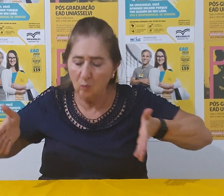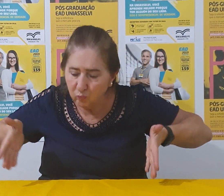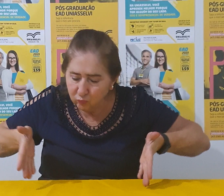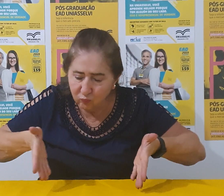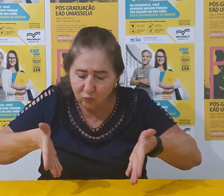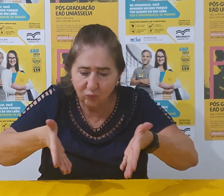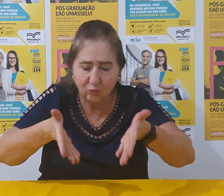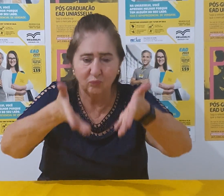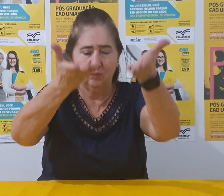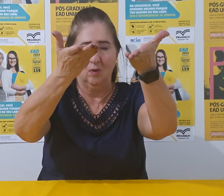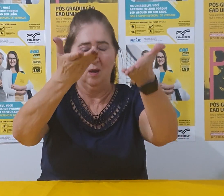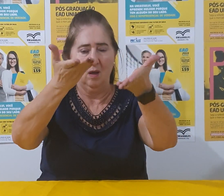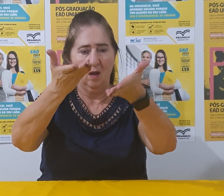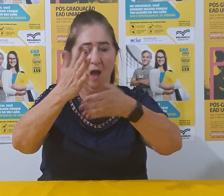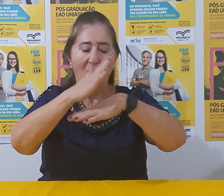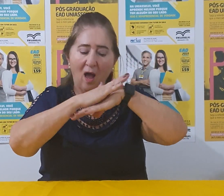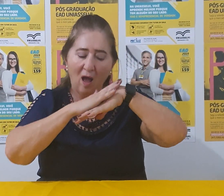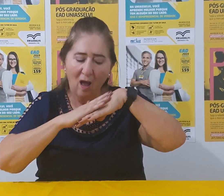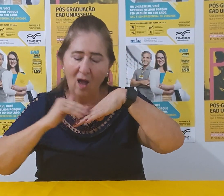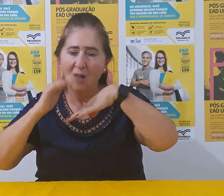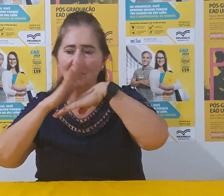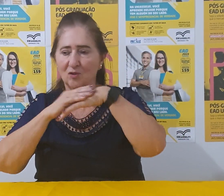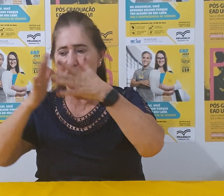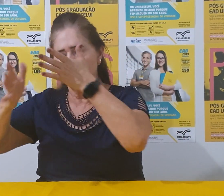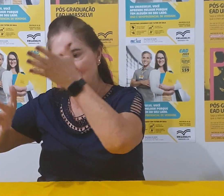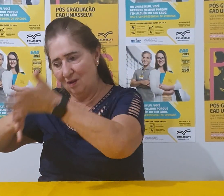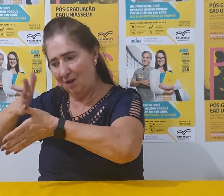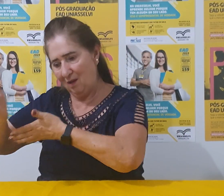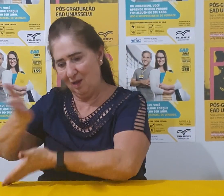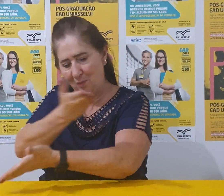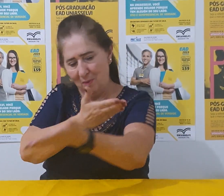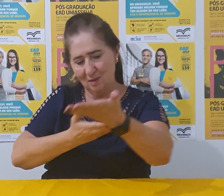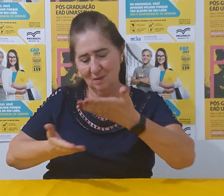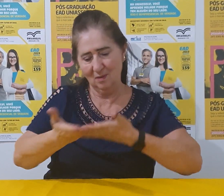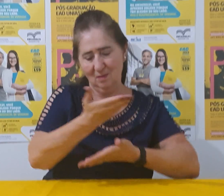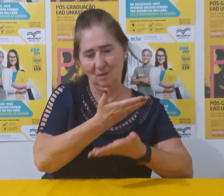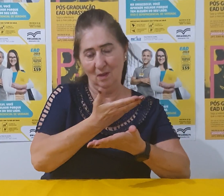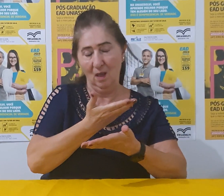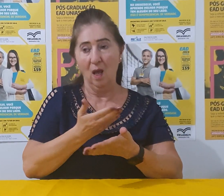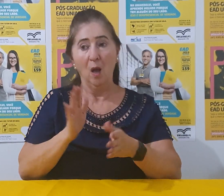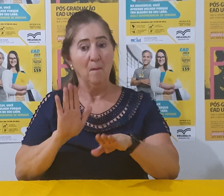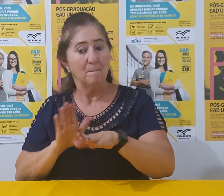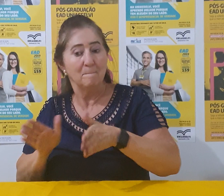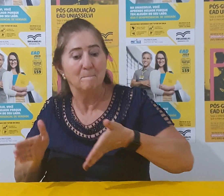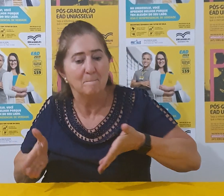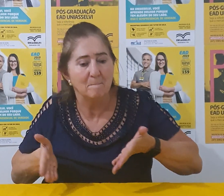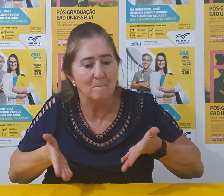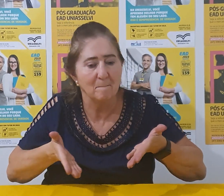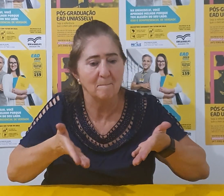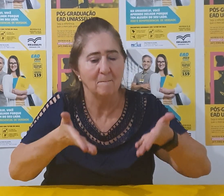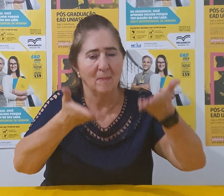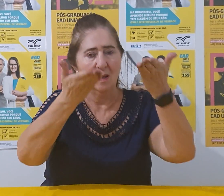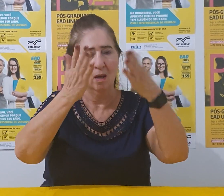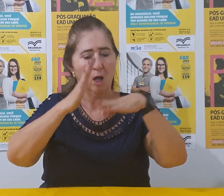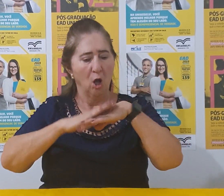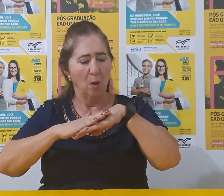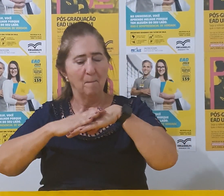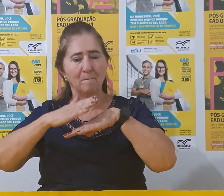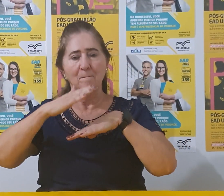afeto associado a Libras. Proporcionar e motivar o educador para buscar conhecimentos